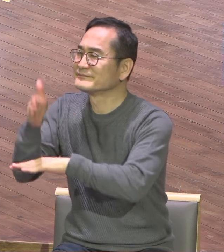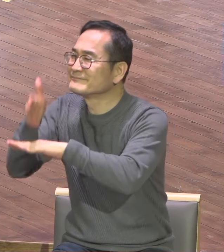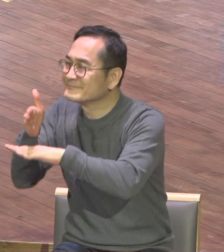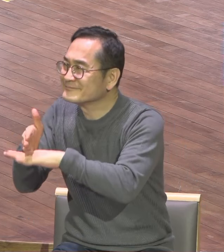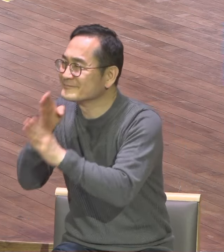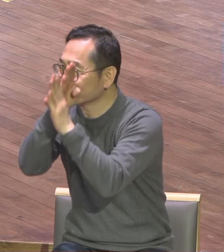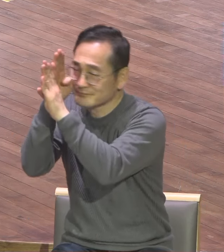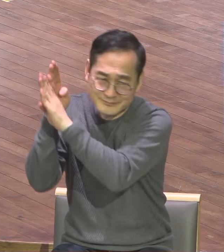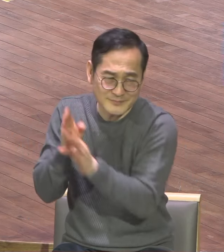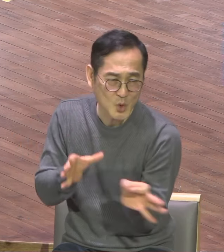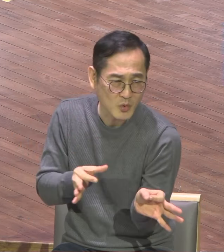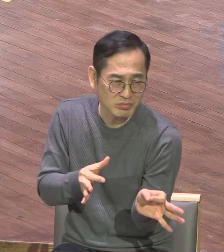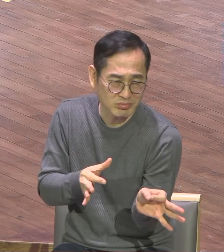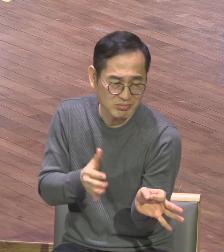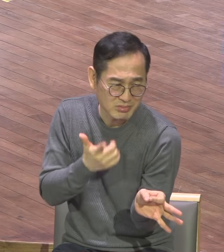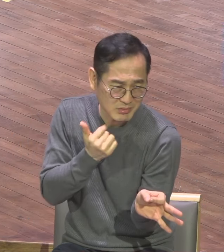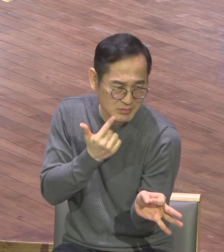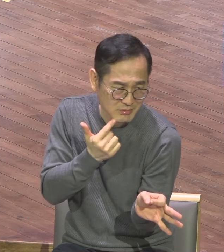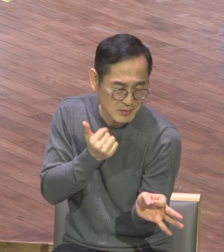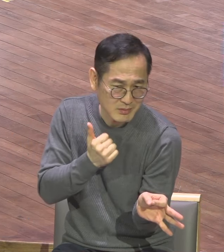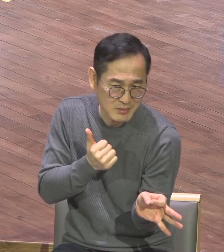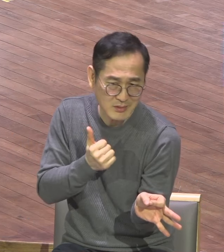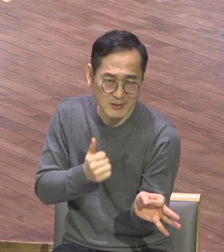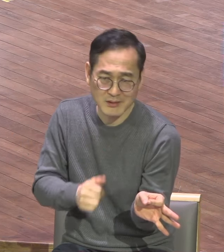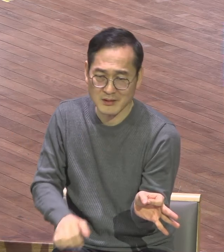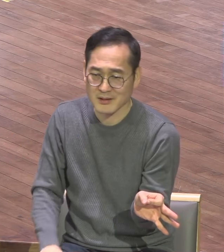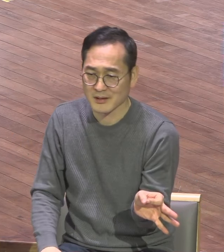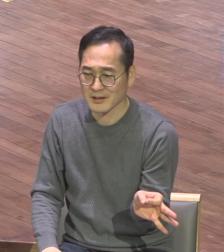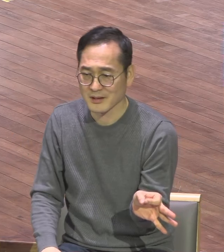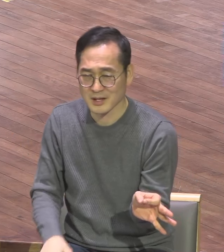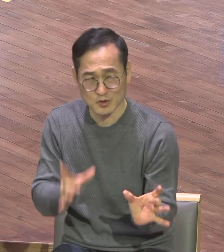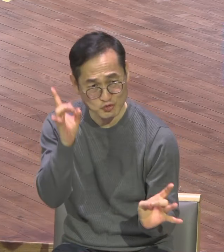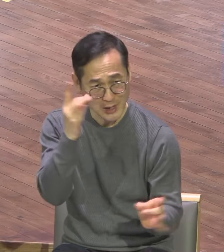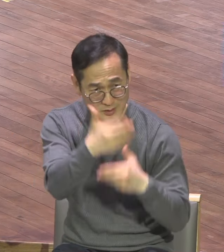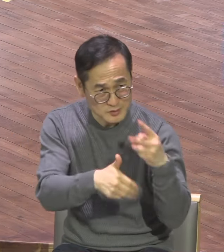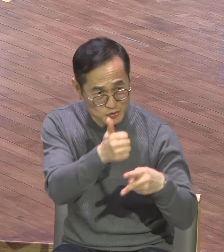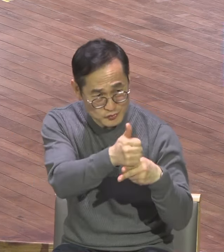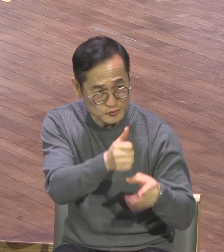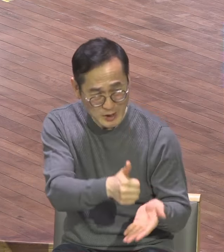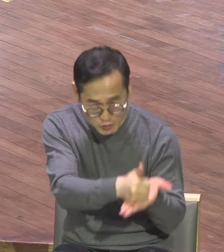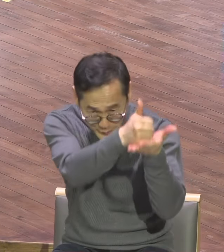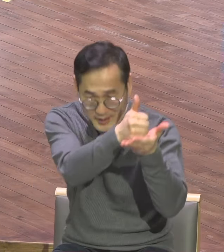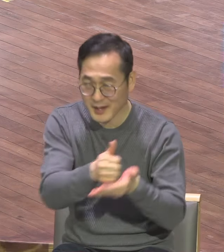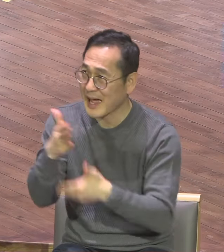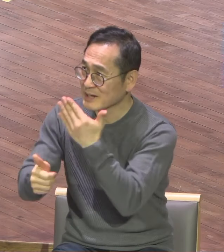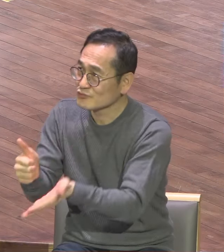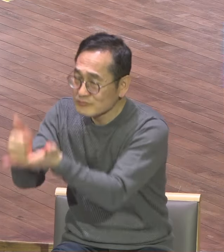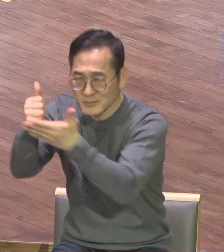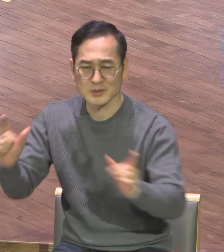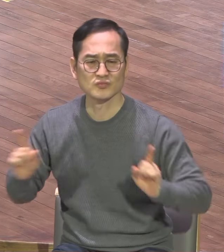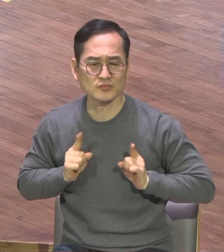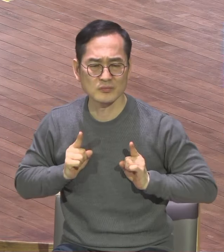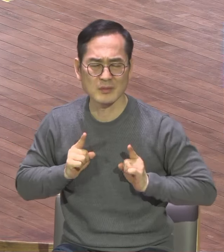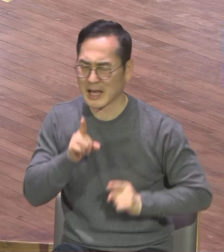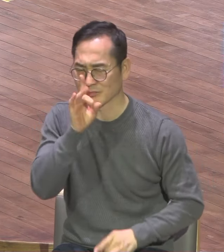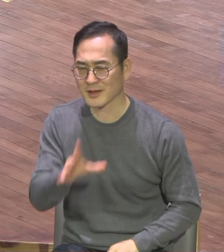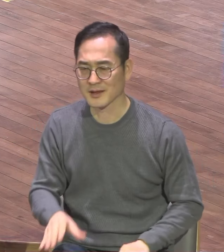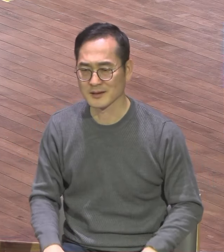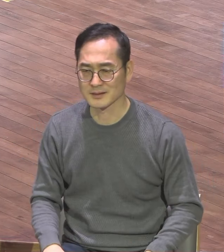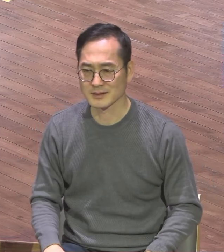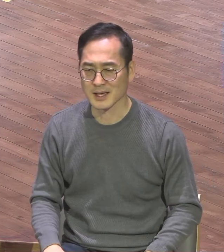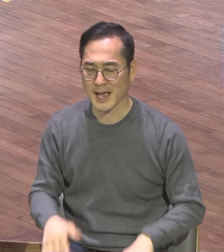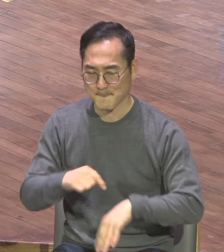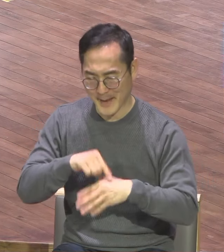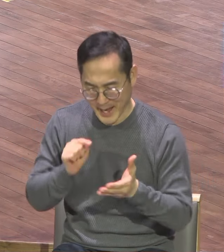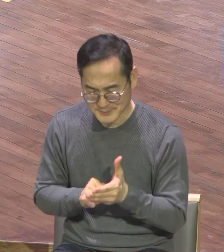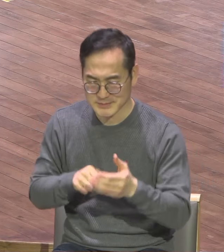그 자체가 우상숭배예요. 그래서 성경은요, 마음을 다하고 뜻을 다하고 힘을 다하여 여호와를